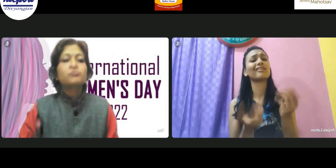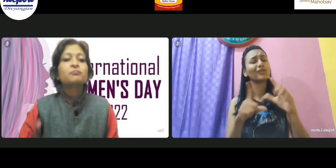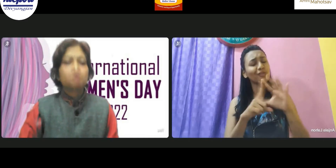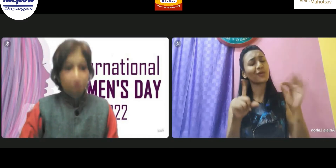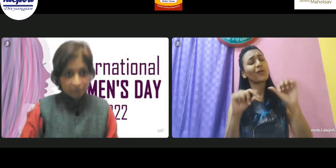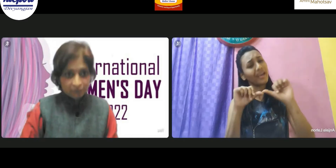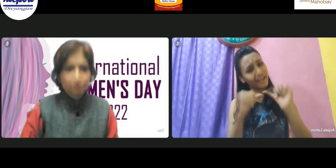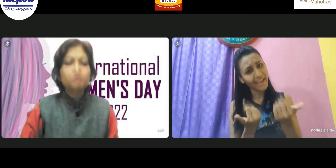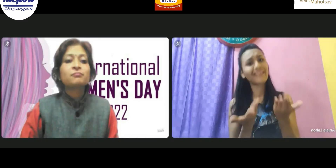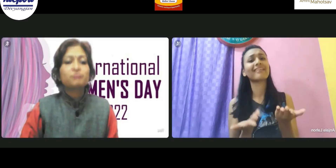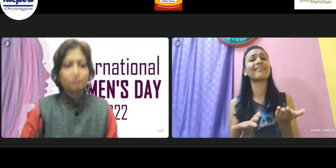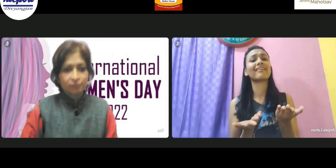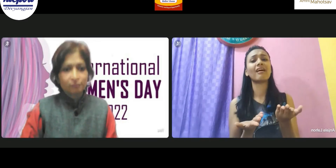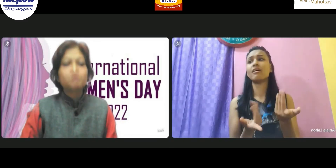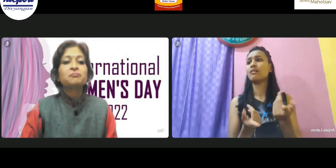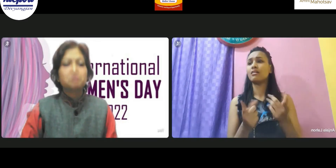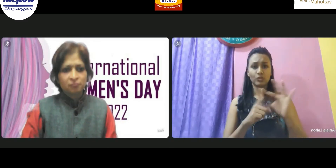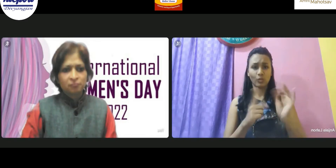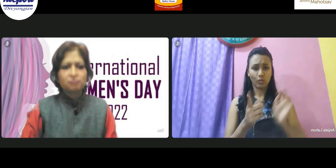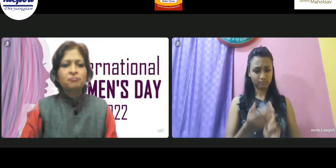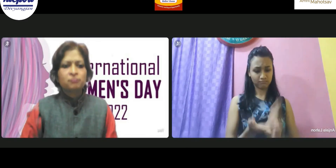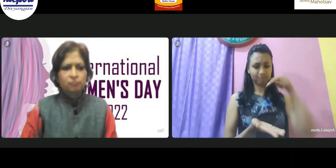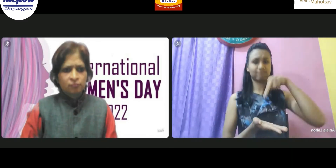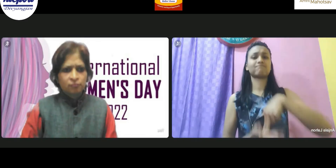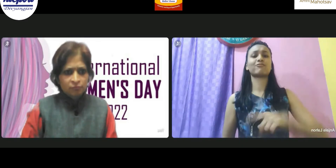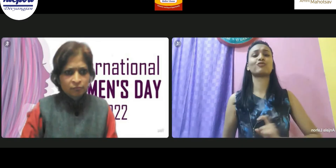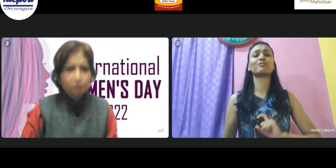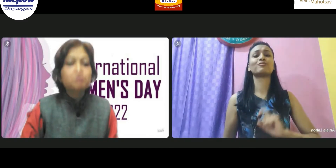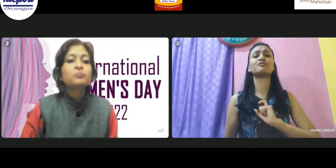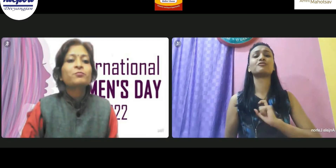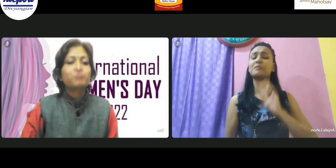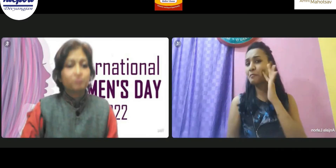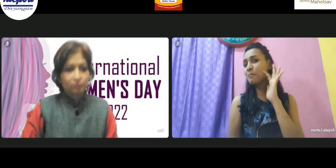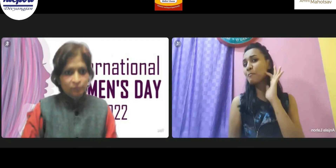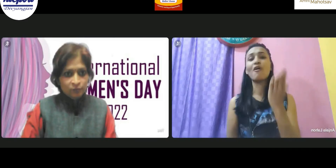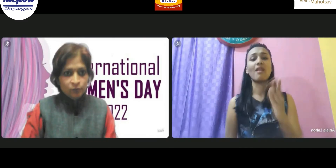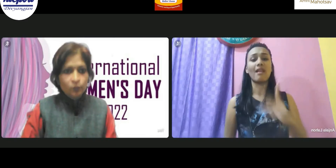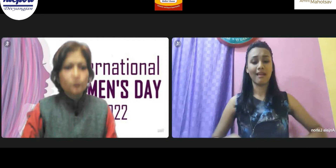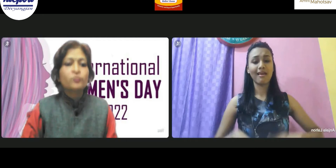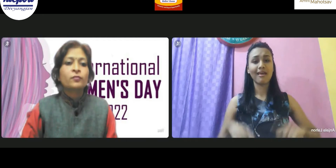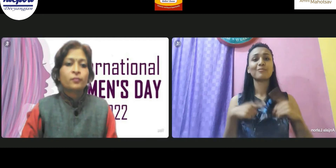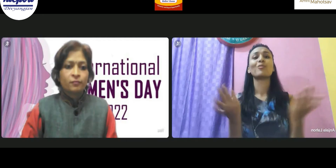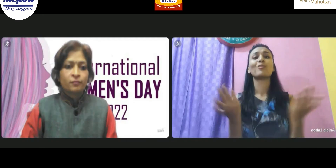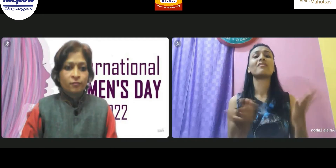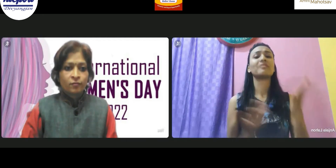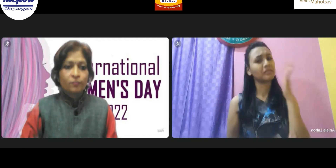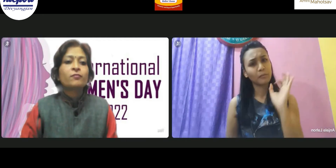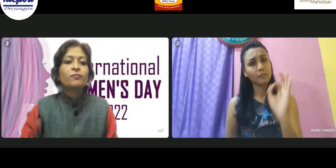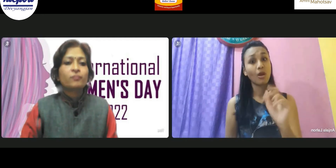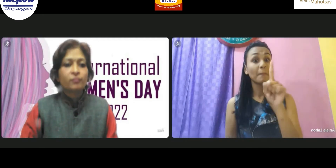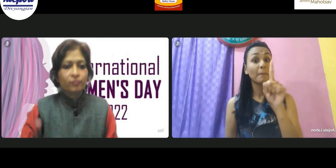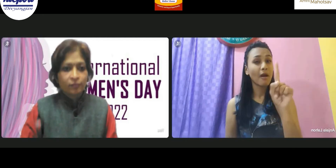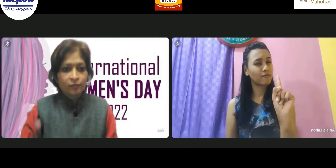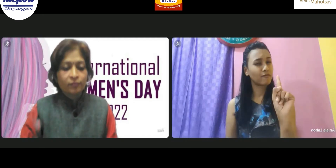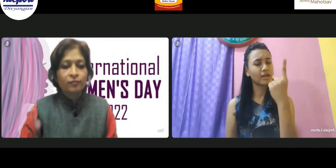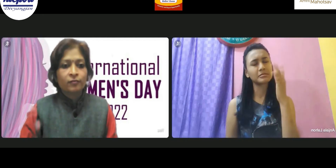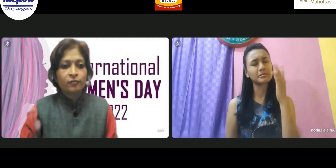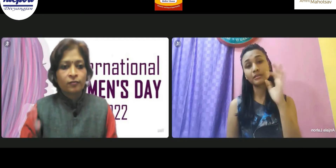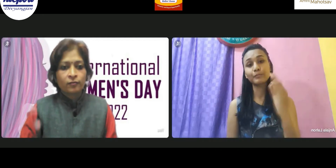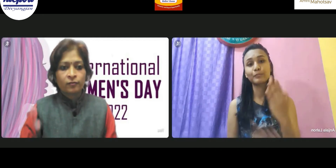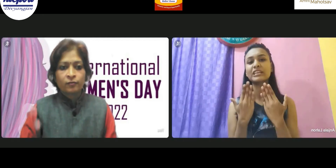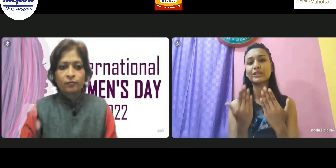दिव्यांगता हो, चाहे वो बधिर हो, दृष्टि बाधित हो, शारीरिक रूप से दिव्यांग हो, वो सब कुछ हासिल कर सकते हैं। जीवन